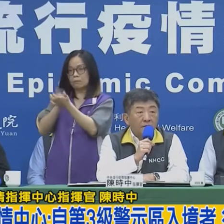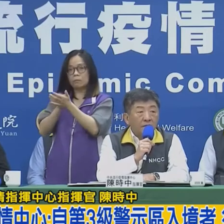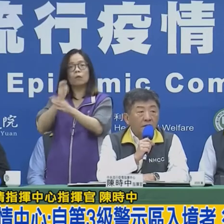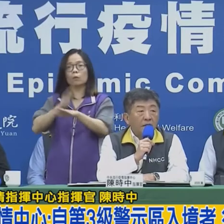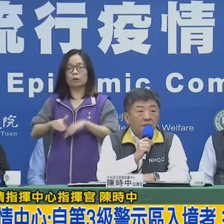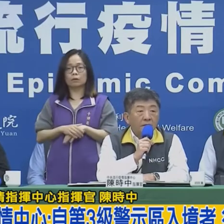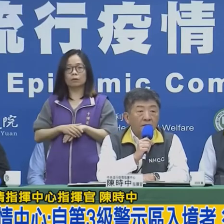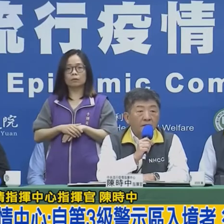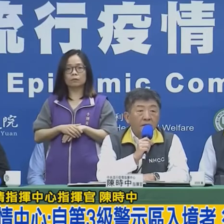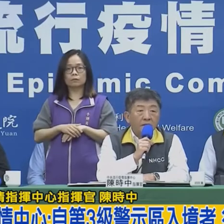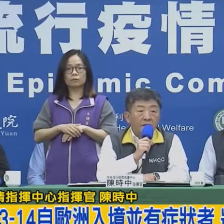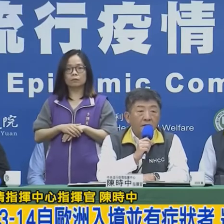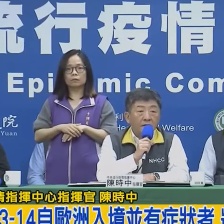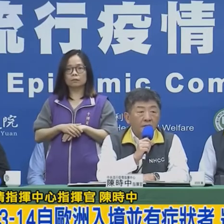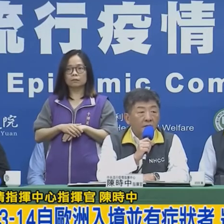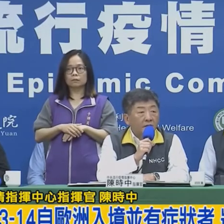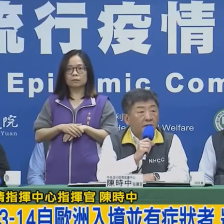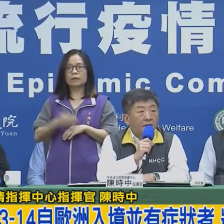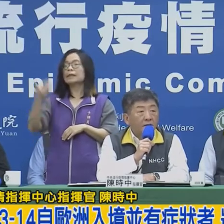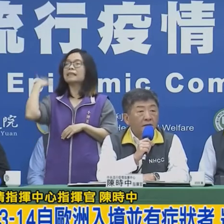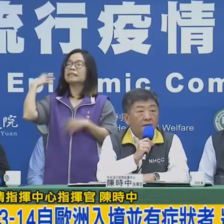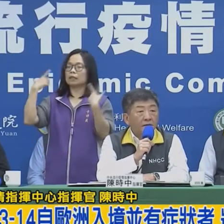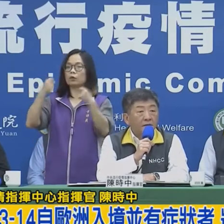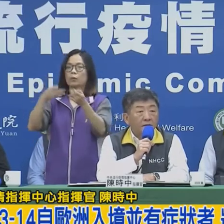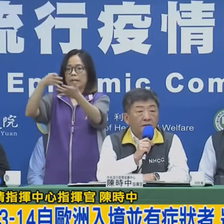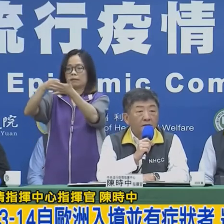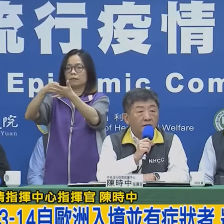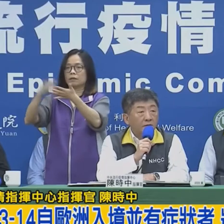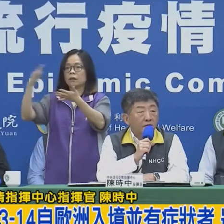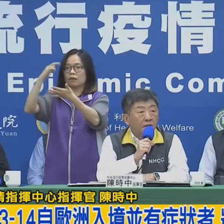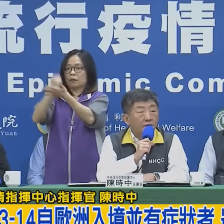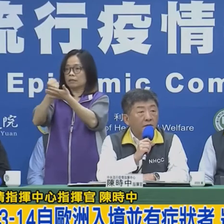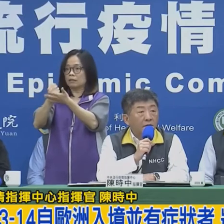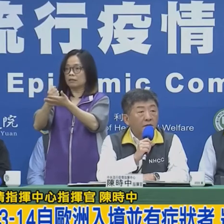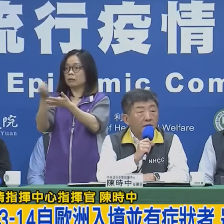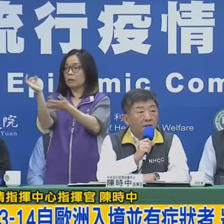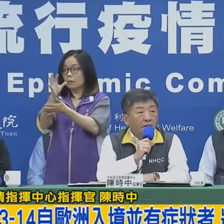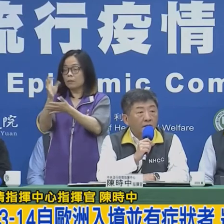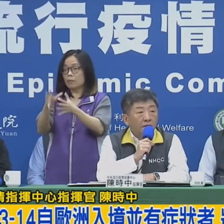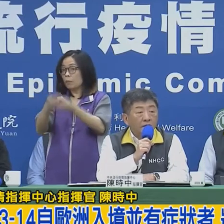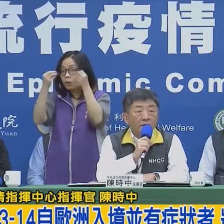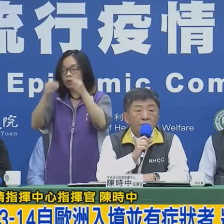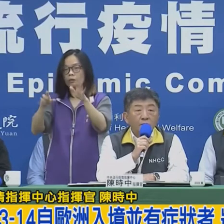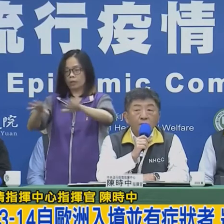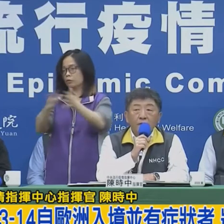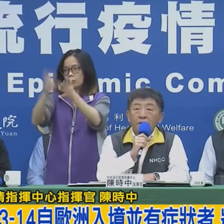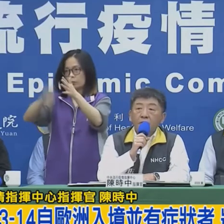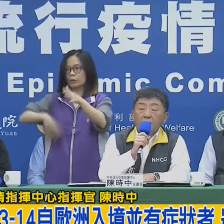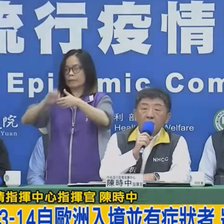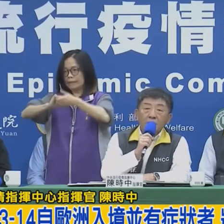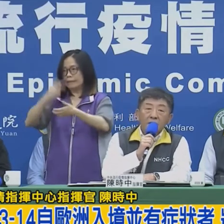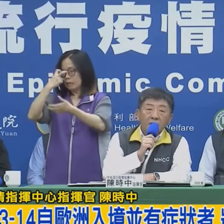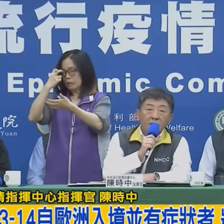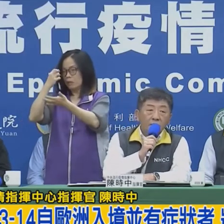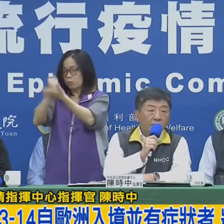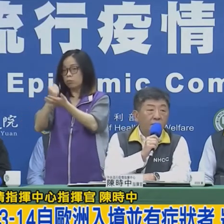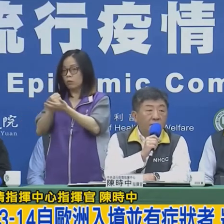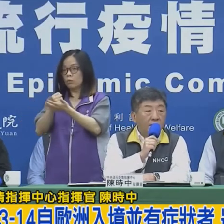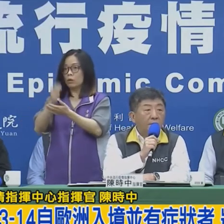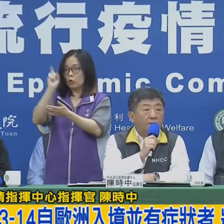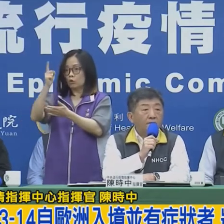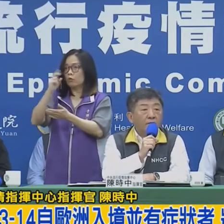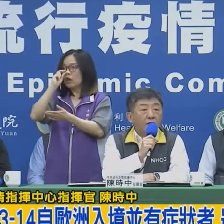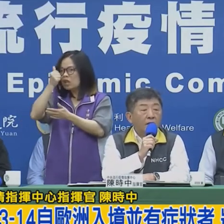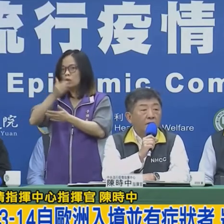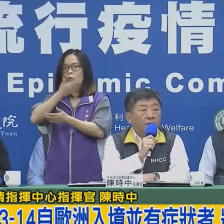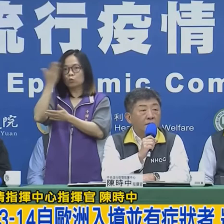基本上所有的基本上会以前的免签基本上都会取消， 都有特殊理由，特殊的